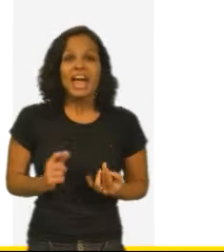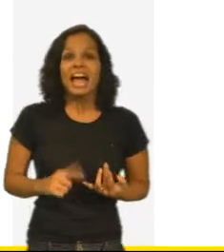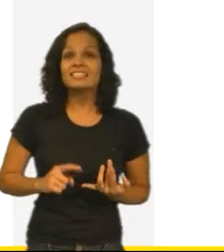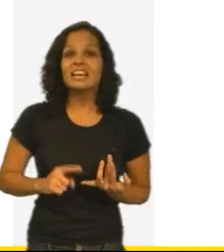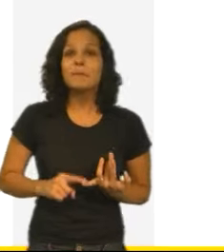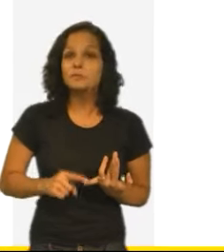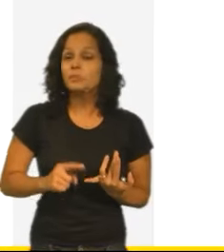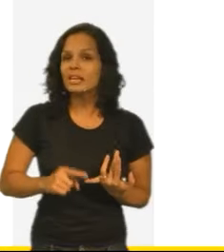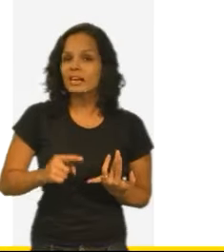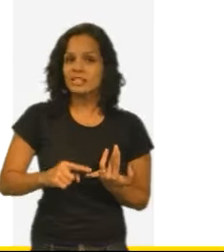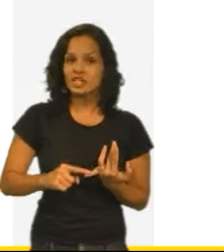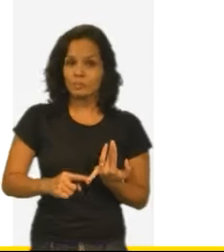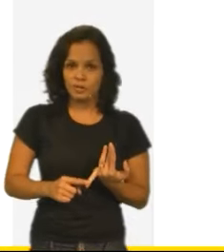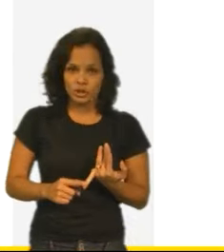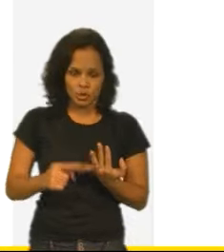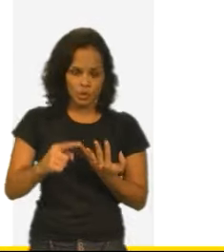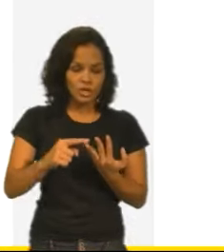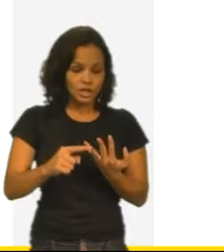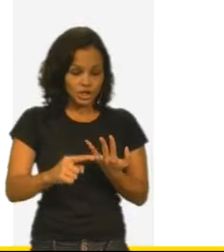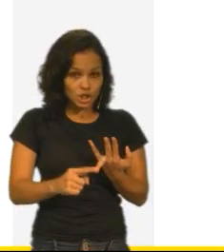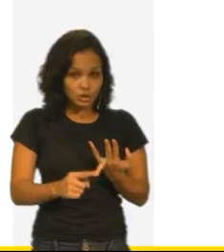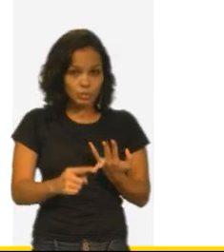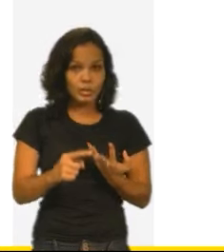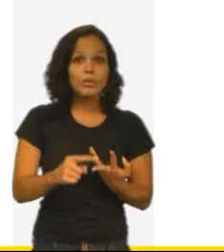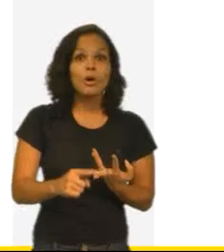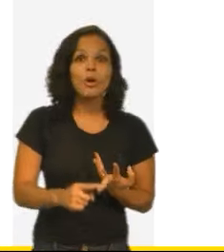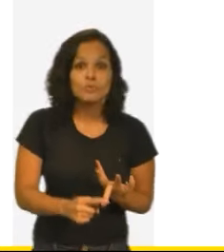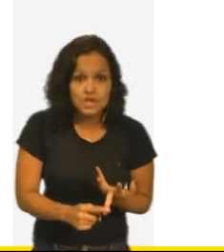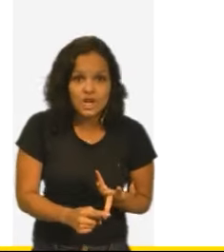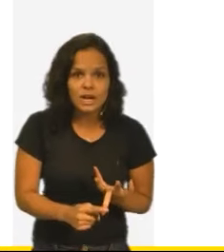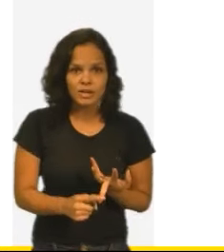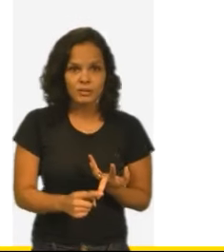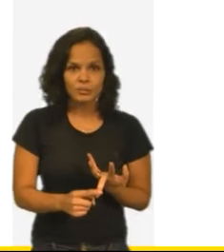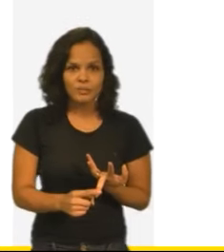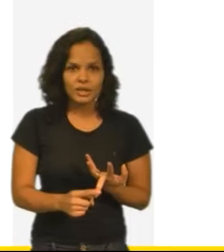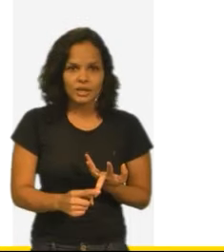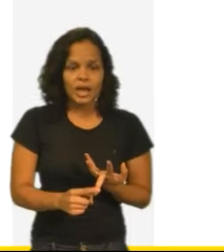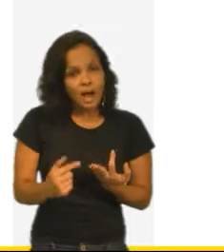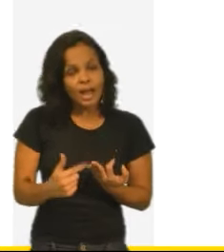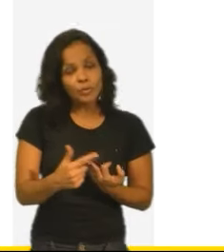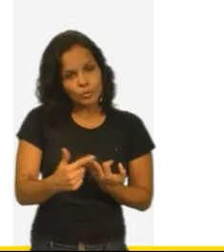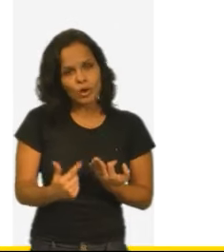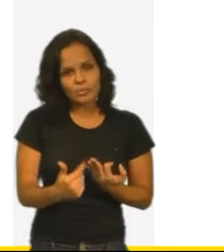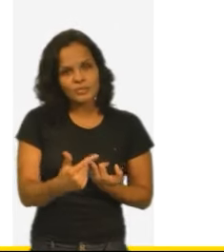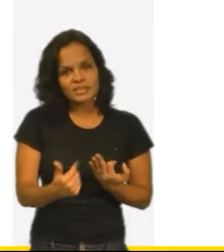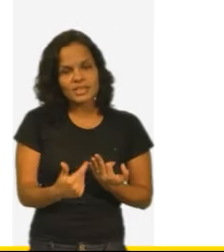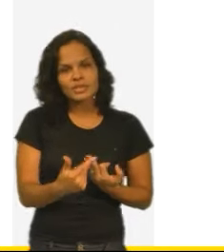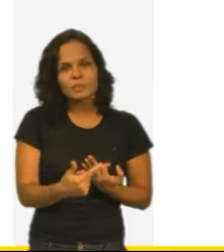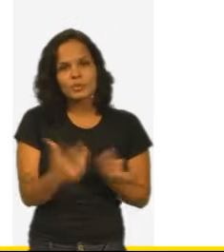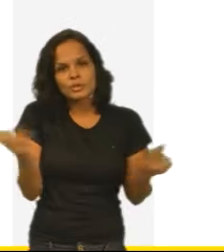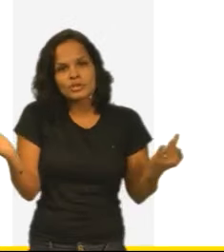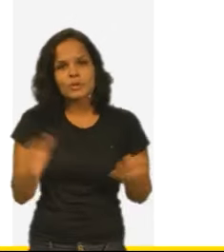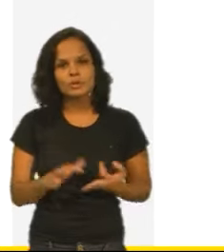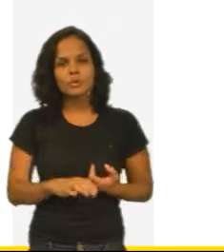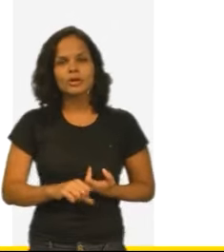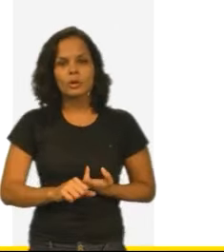A silepse poderá ser de pessoa, de número ou de gênero. O nome vai ser atribuído de acordo com a troca